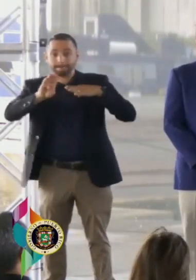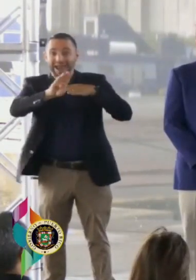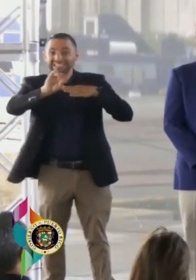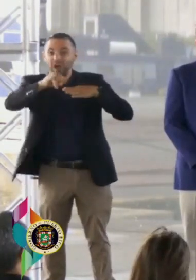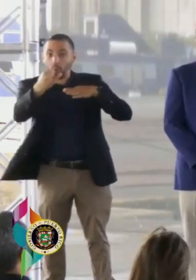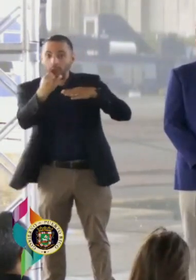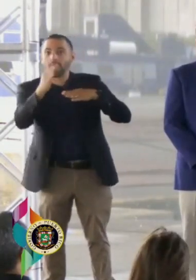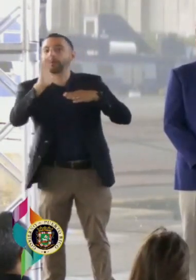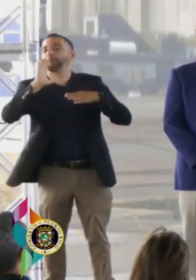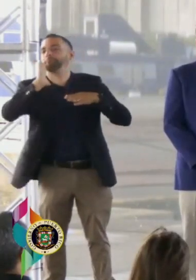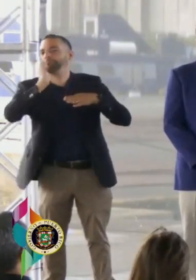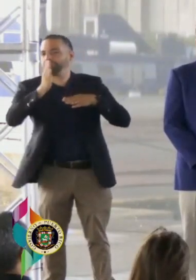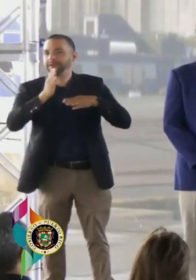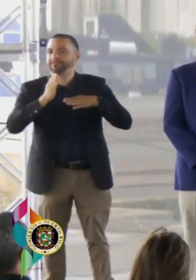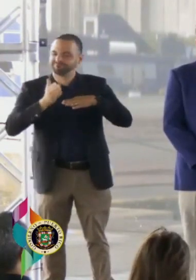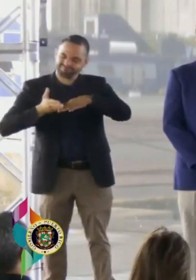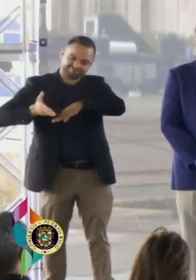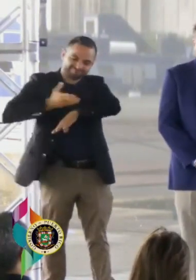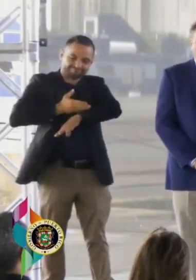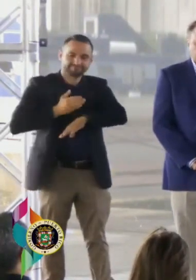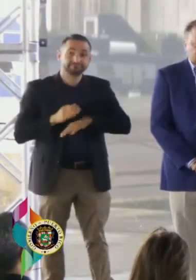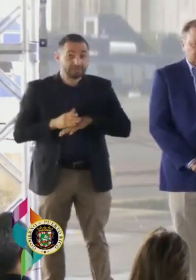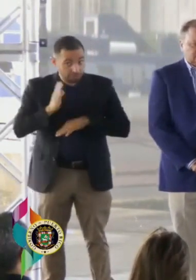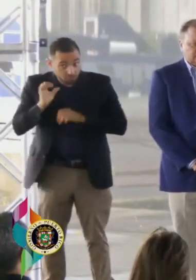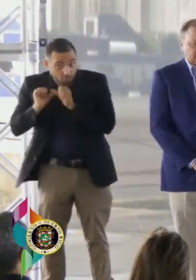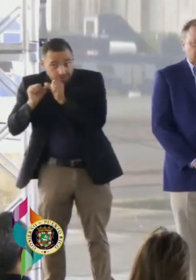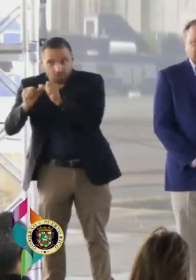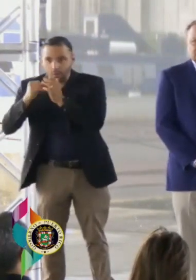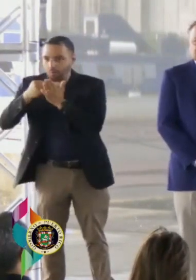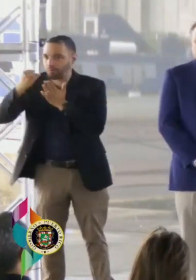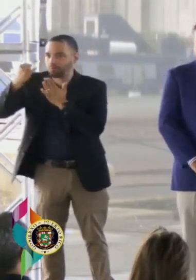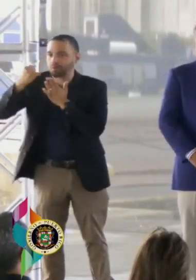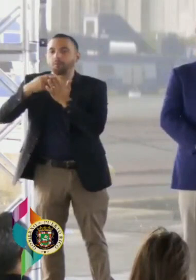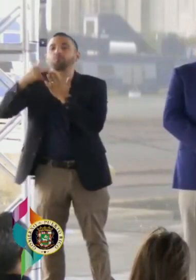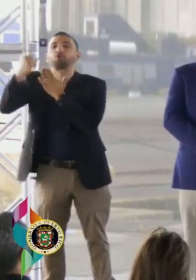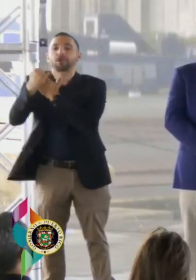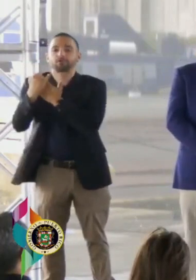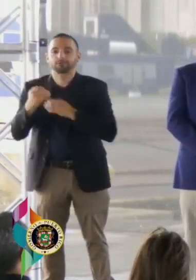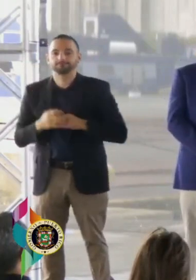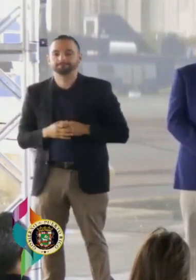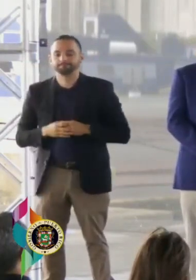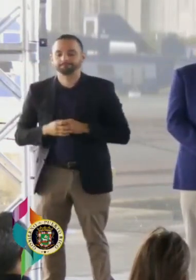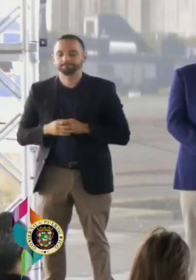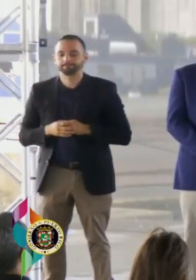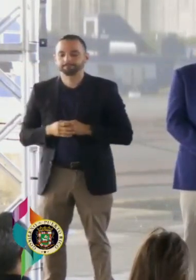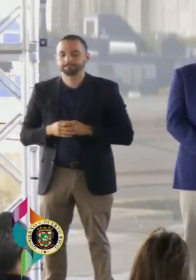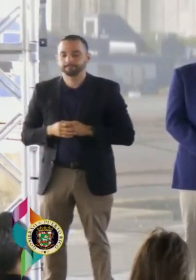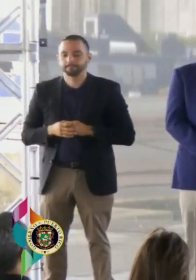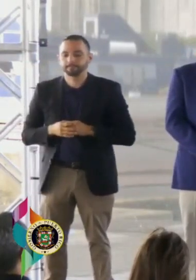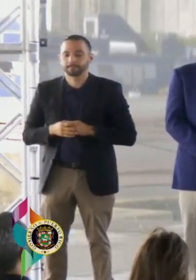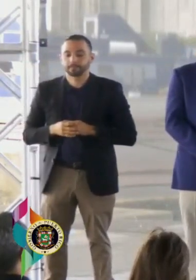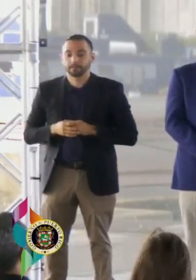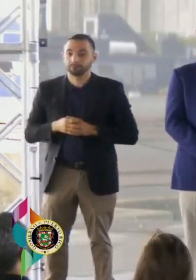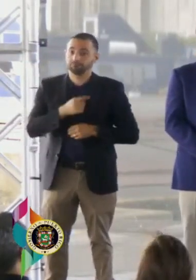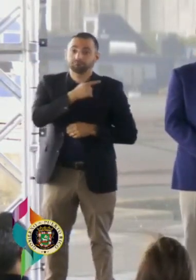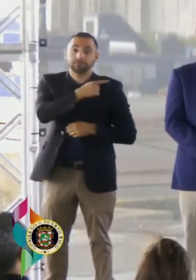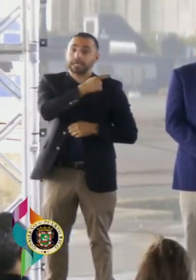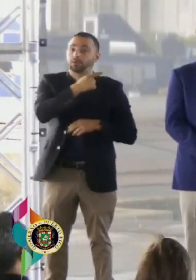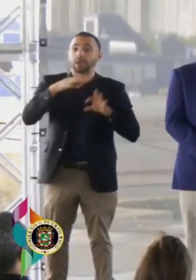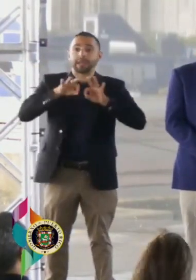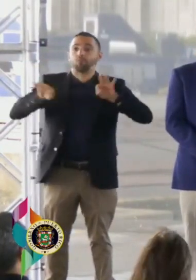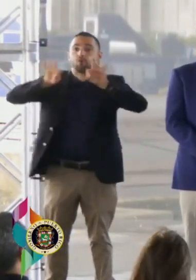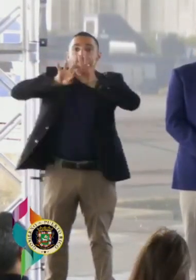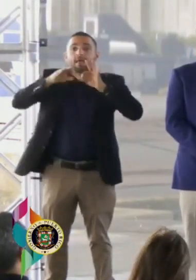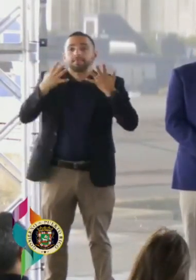se están generando decenas de nuevos empleos y segundo el anuncio de hoy pone en manifiesto la importancia de este muelle el